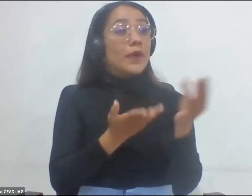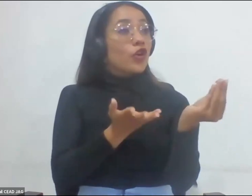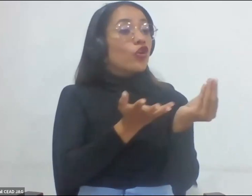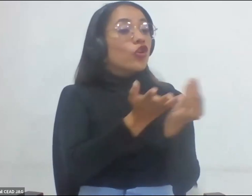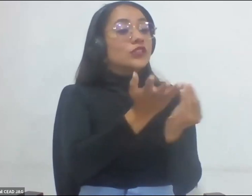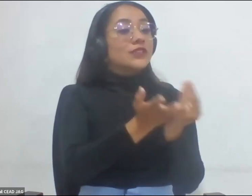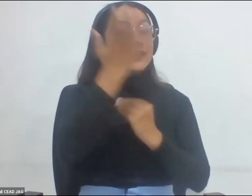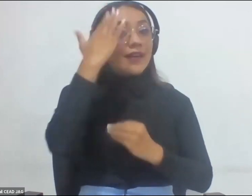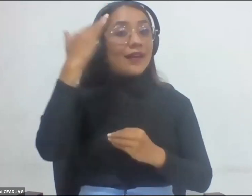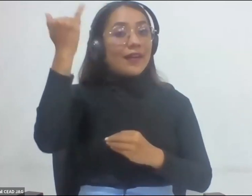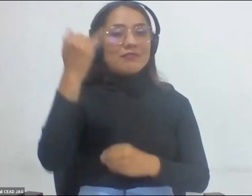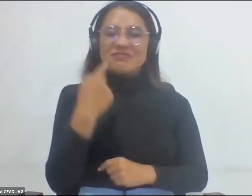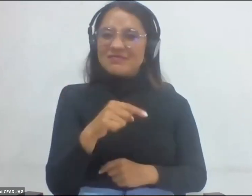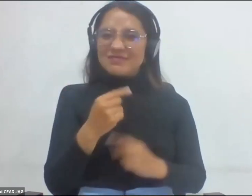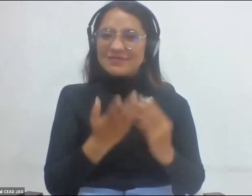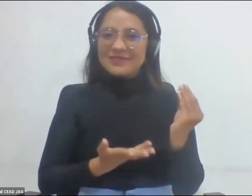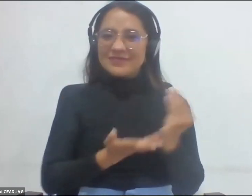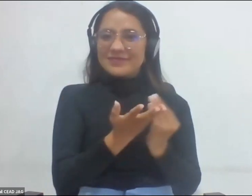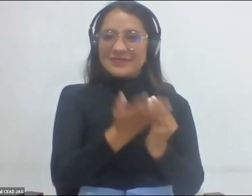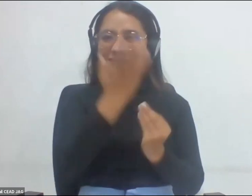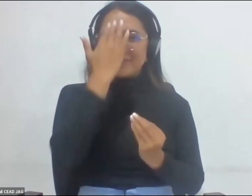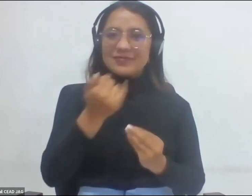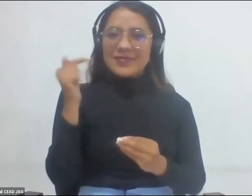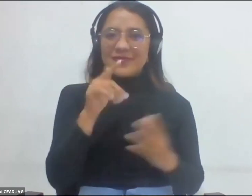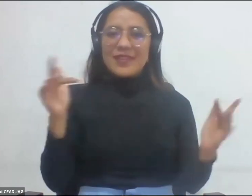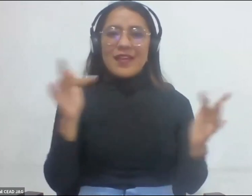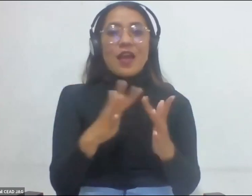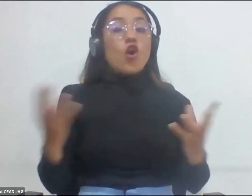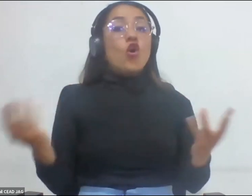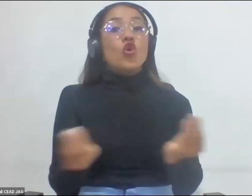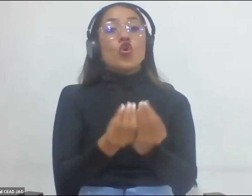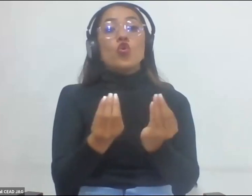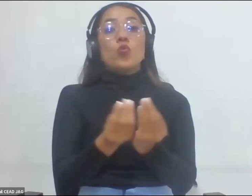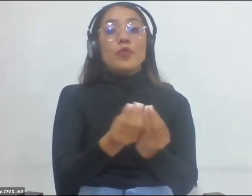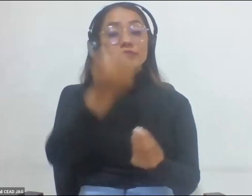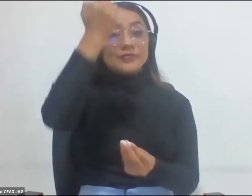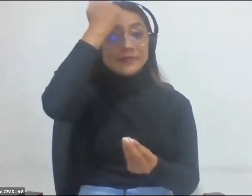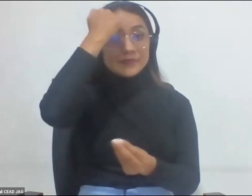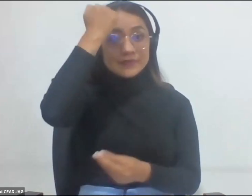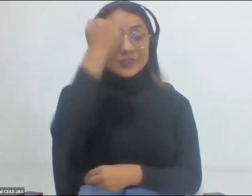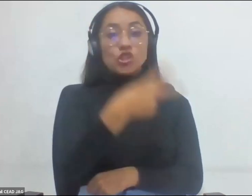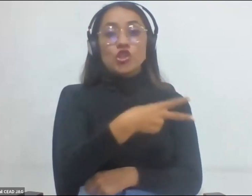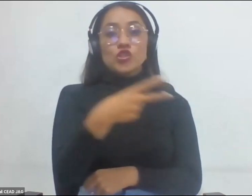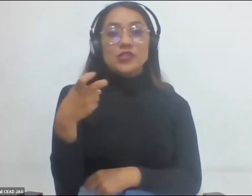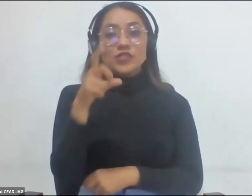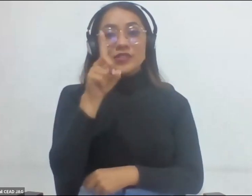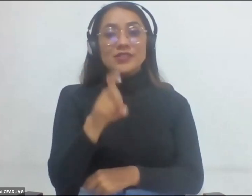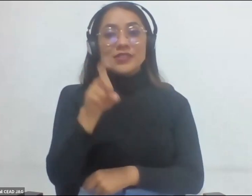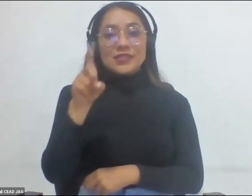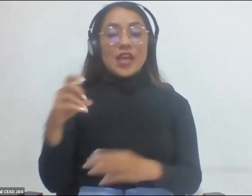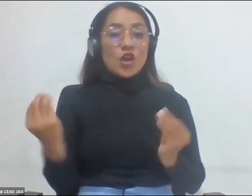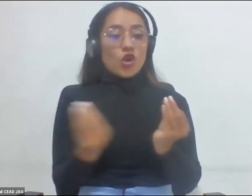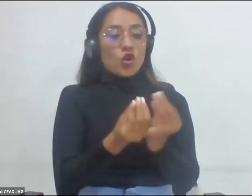la consejería académica es una estrategia operada por un selecto grupo de 266 consejeras y consejeros